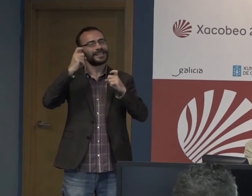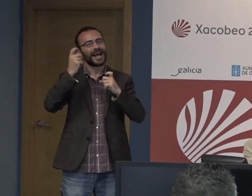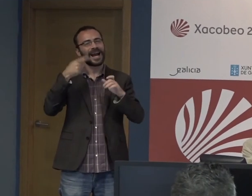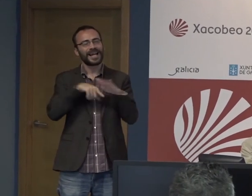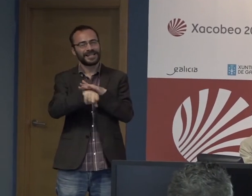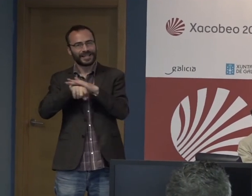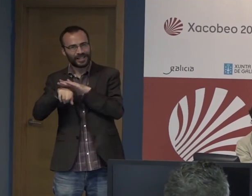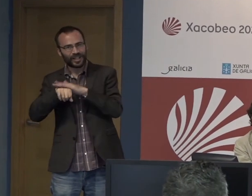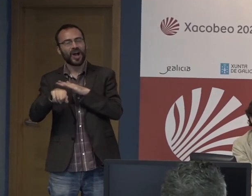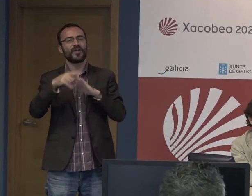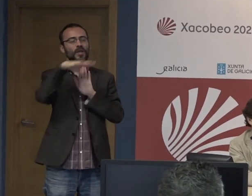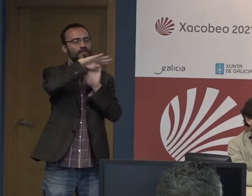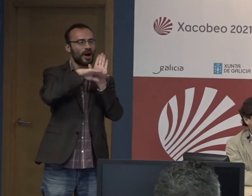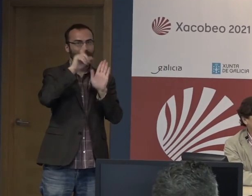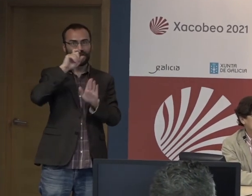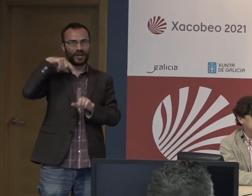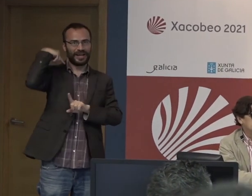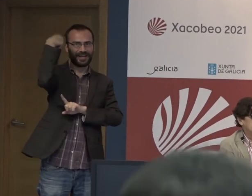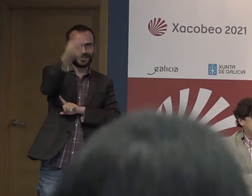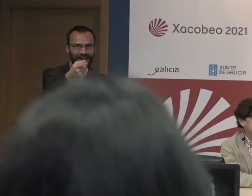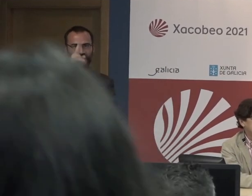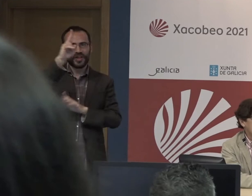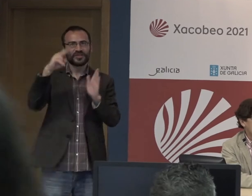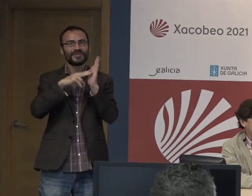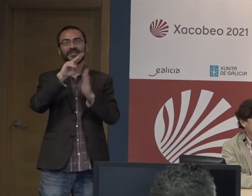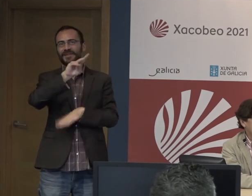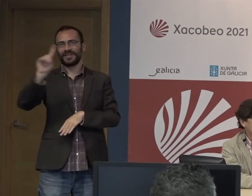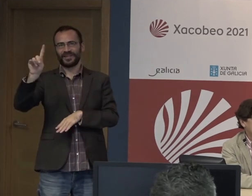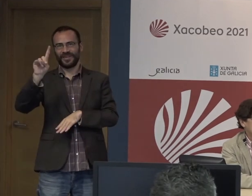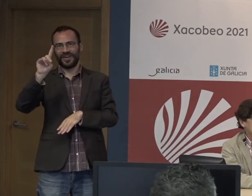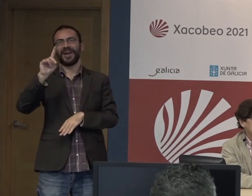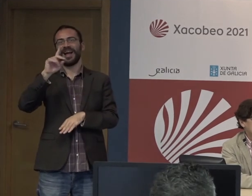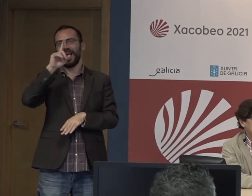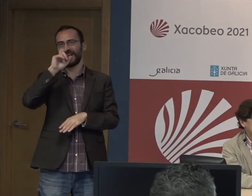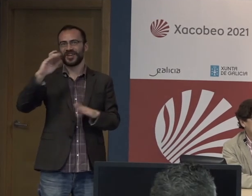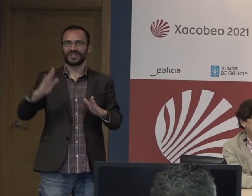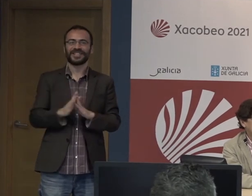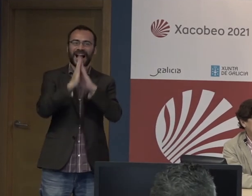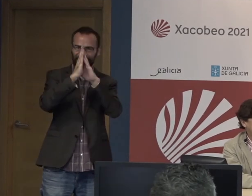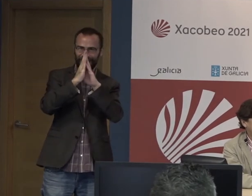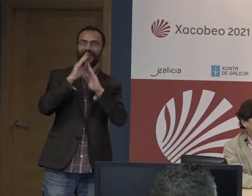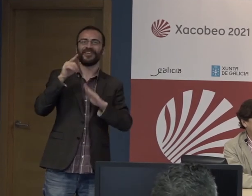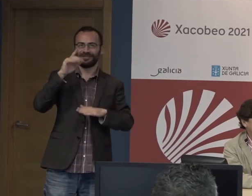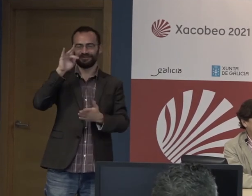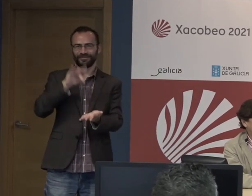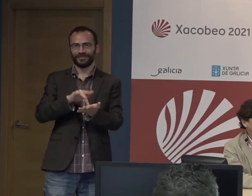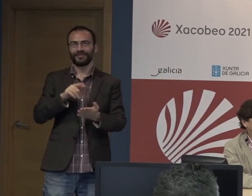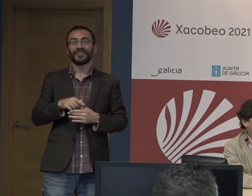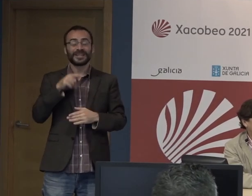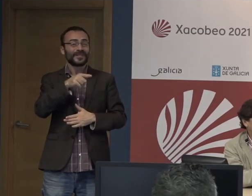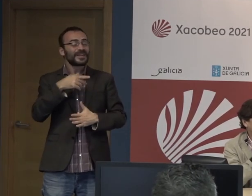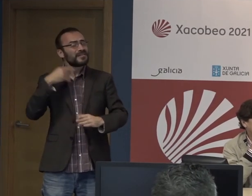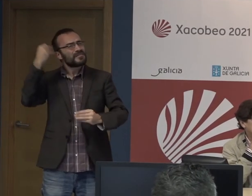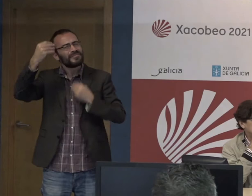y programar el próximo Año Santo, la próxima celebración del Año Santo, que es el Sacobeo 2021, pues ¿qué